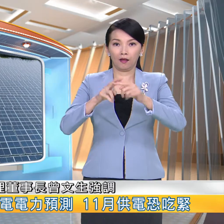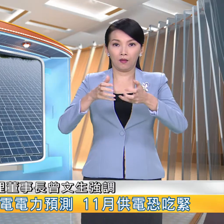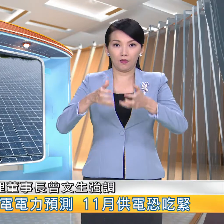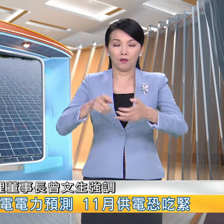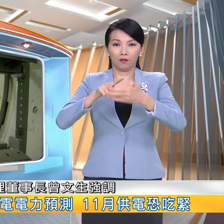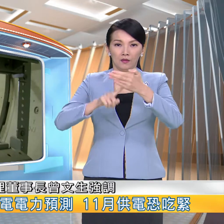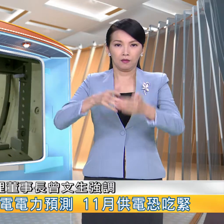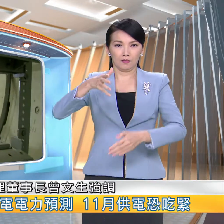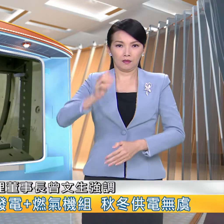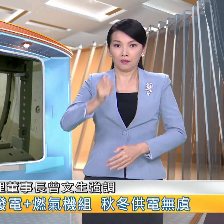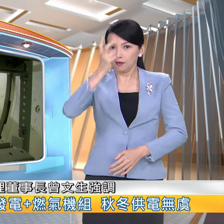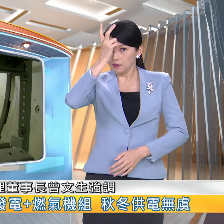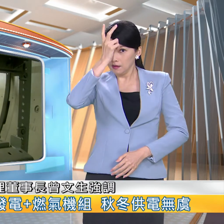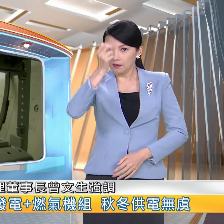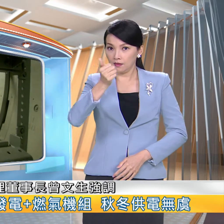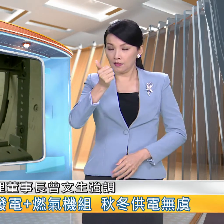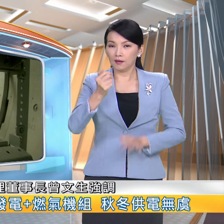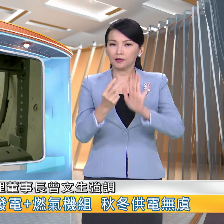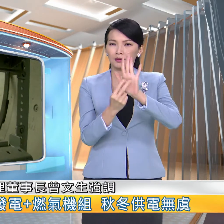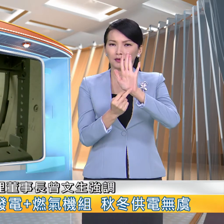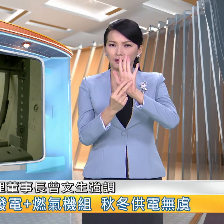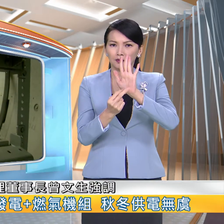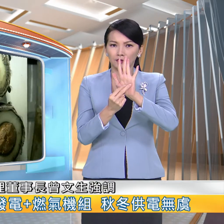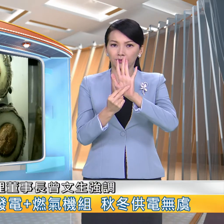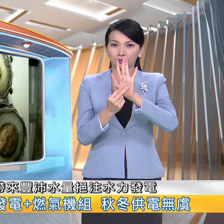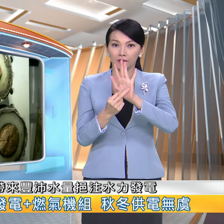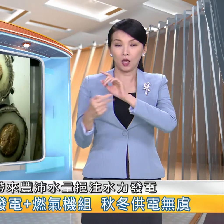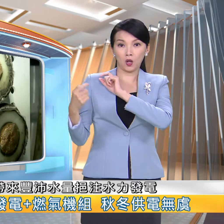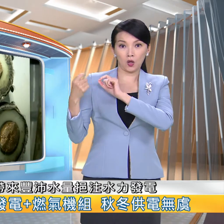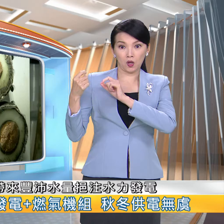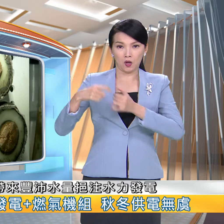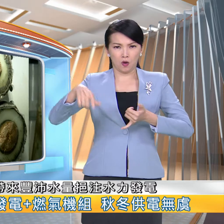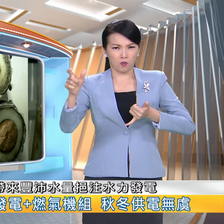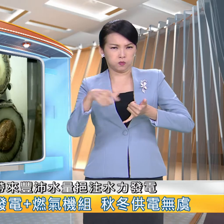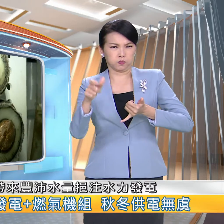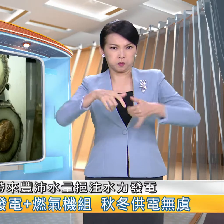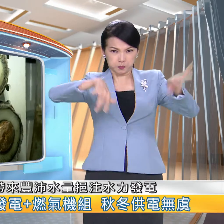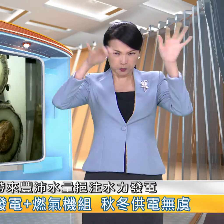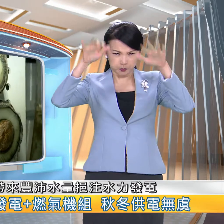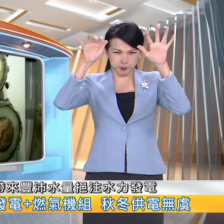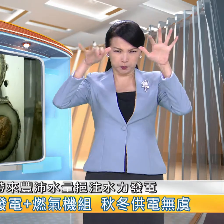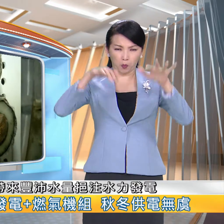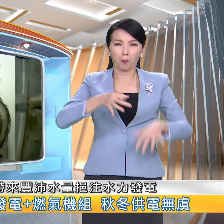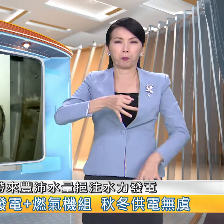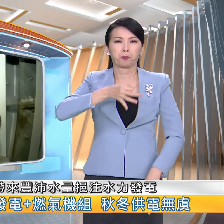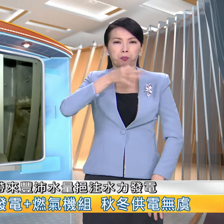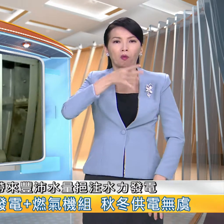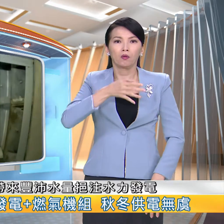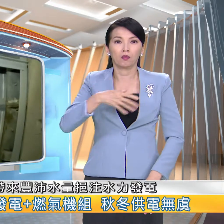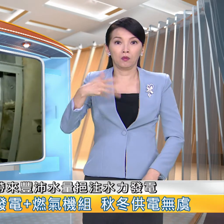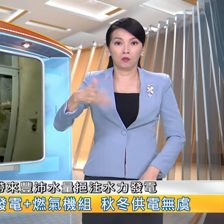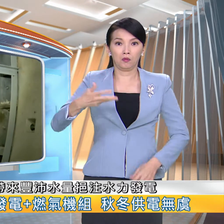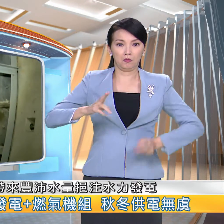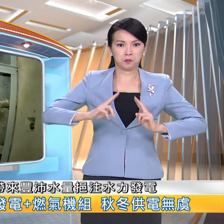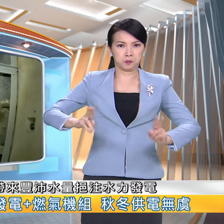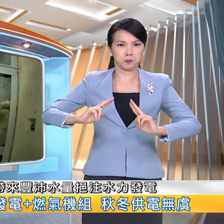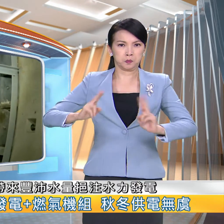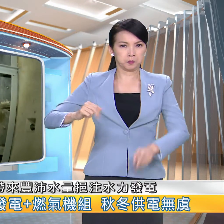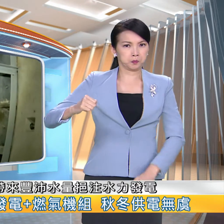理董事长曾文生强调，近来有台风带来丰沛水量，挹注水力